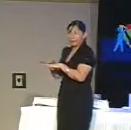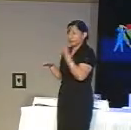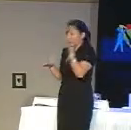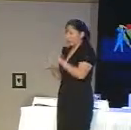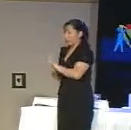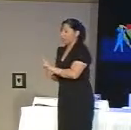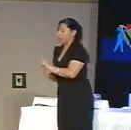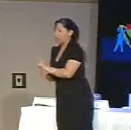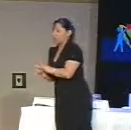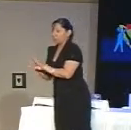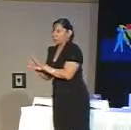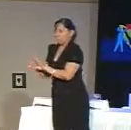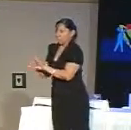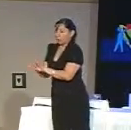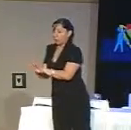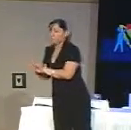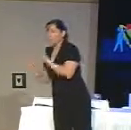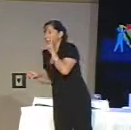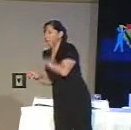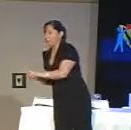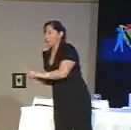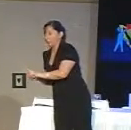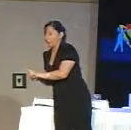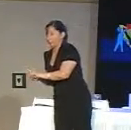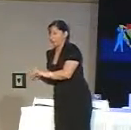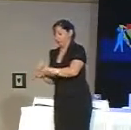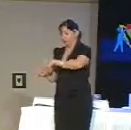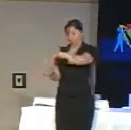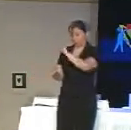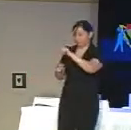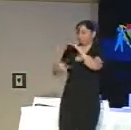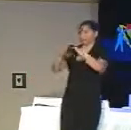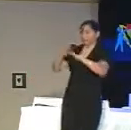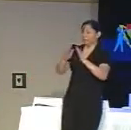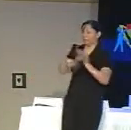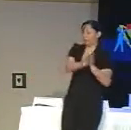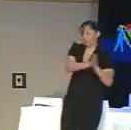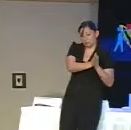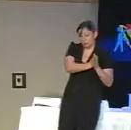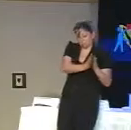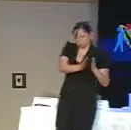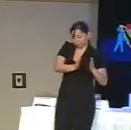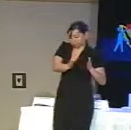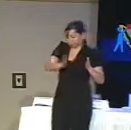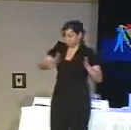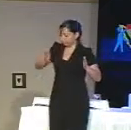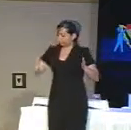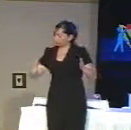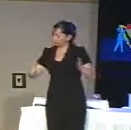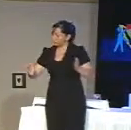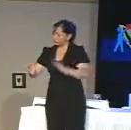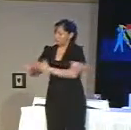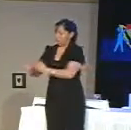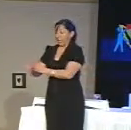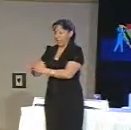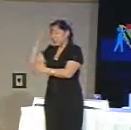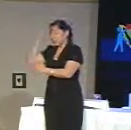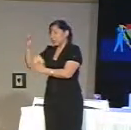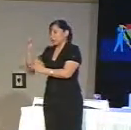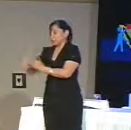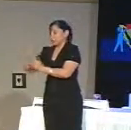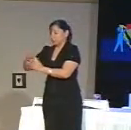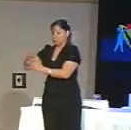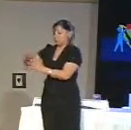que se utiliza al momento del postparto o del post-aborto, en